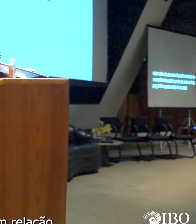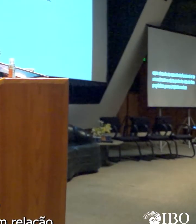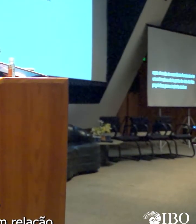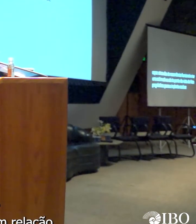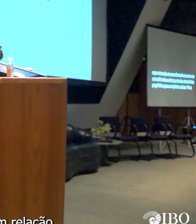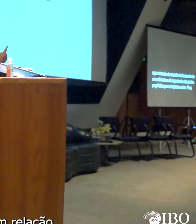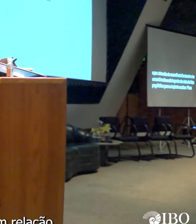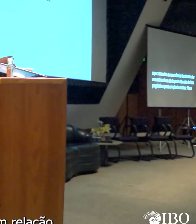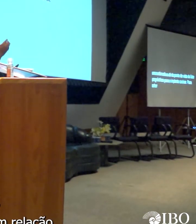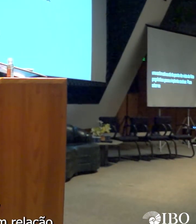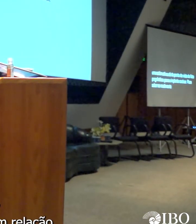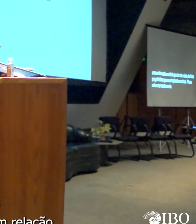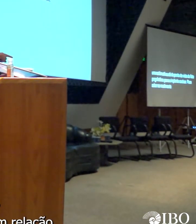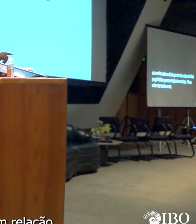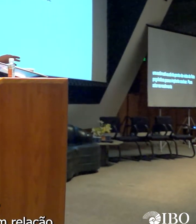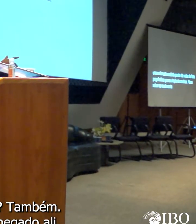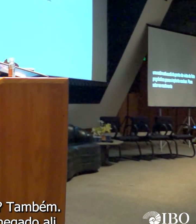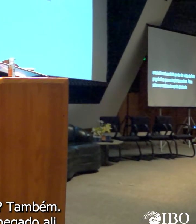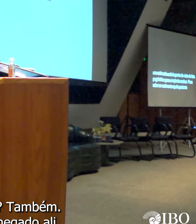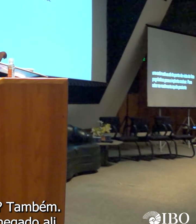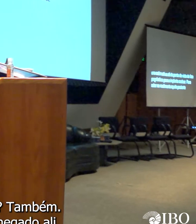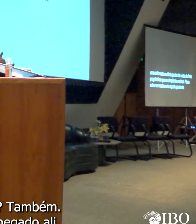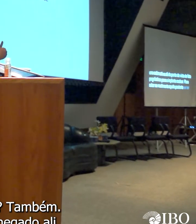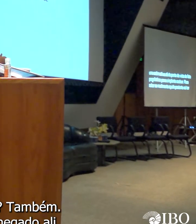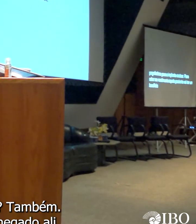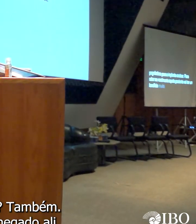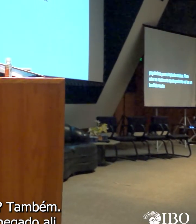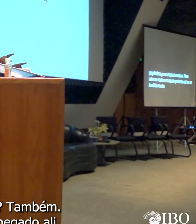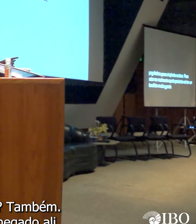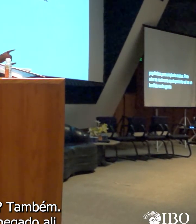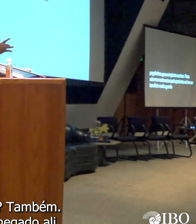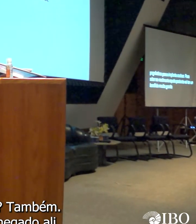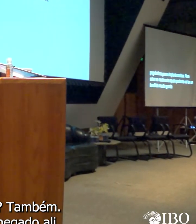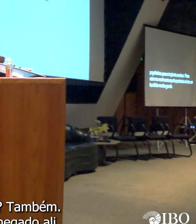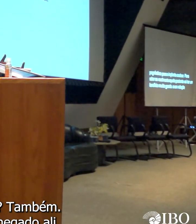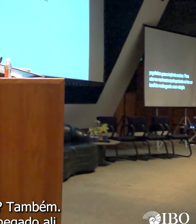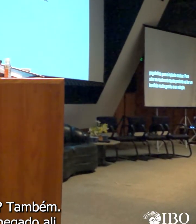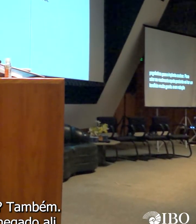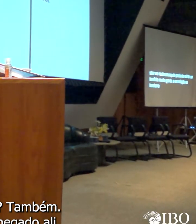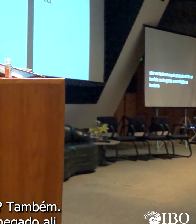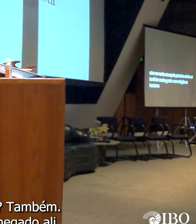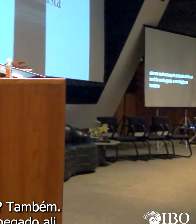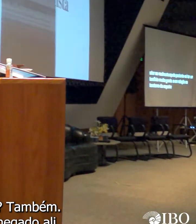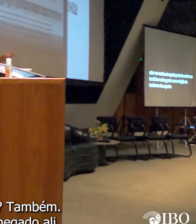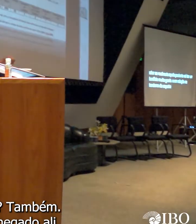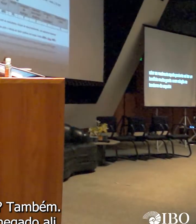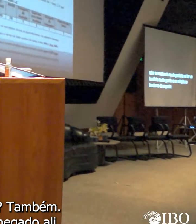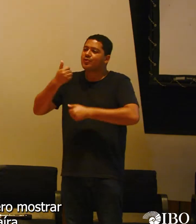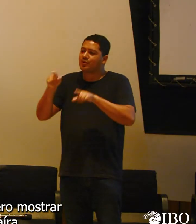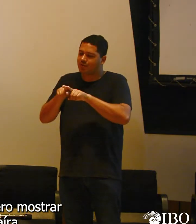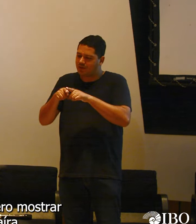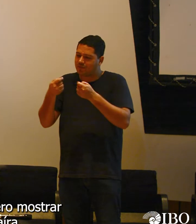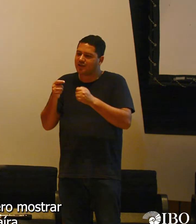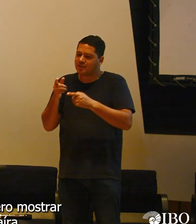aquele paciente vai ter um benefício muito grande. E em relação ao transtorno do espectro autista, também, reabilitação auditiva tem que chegar ali.